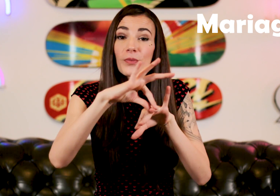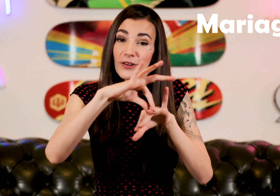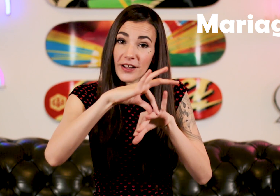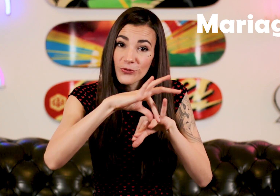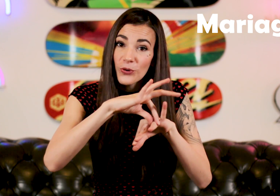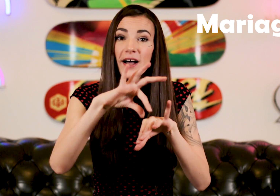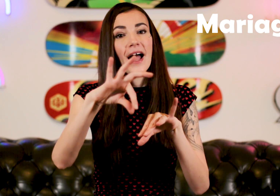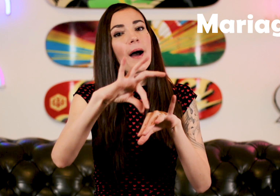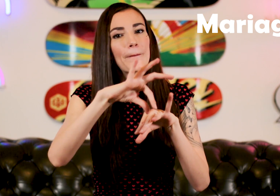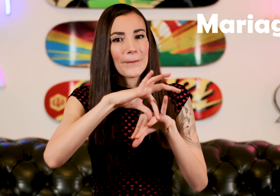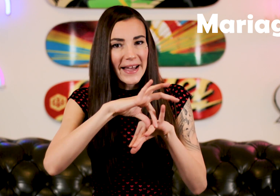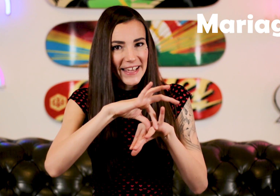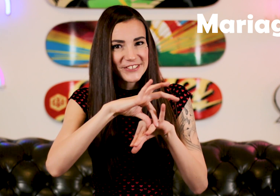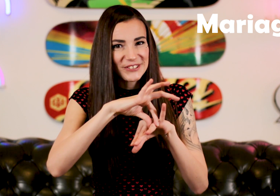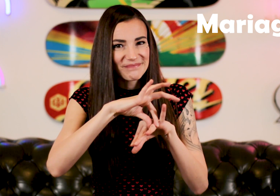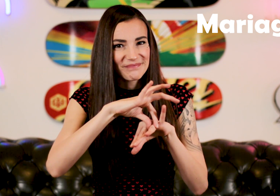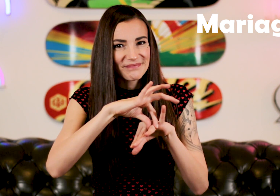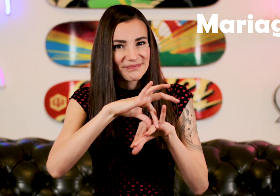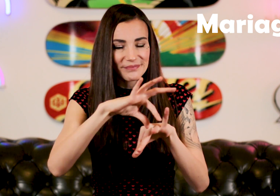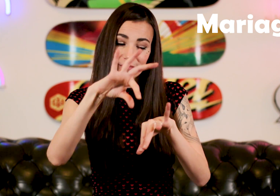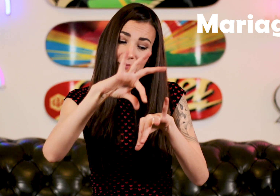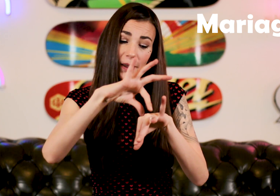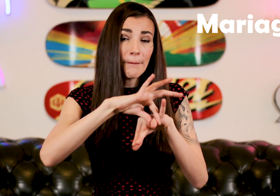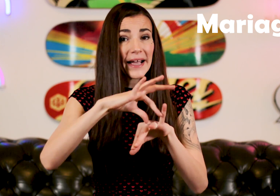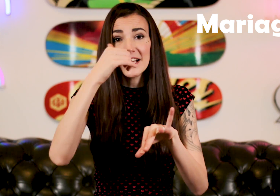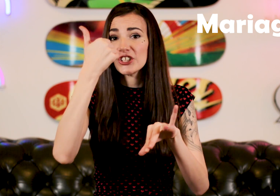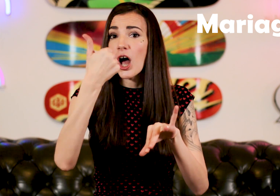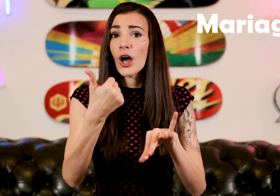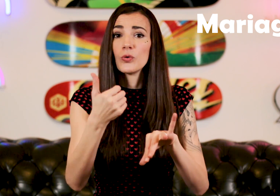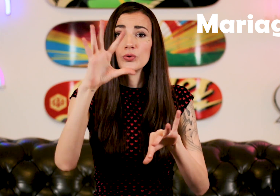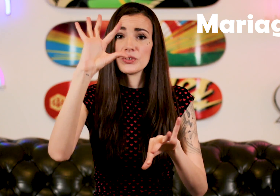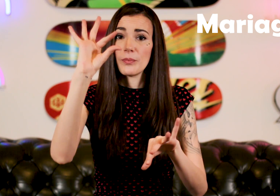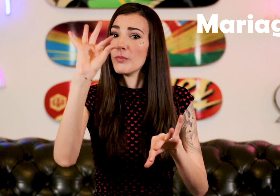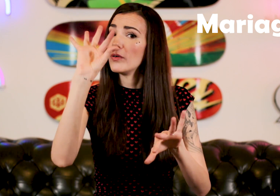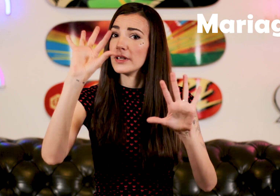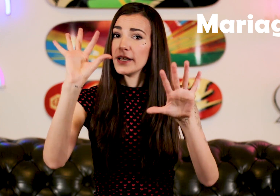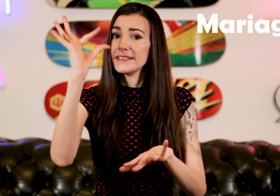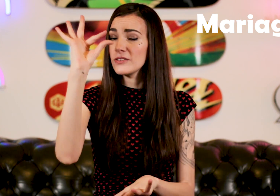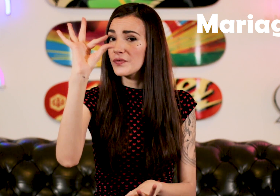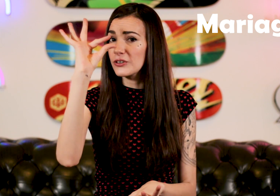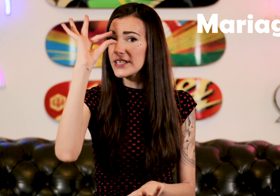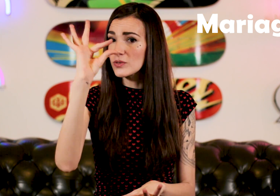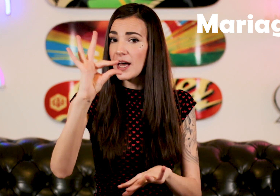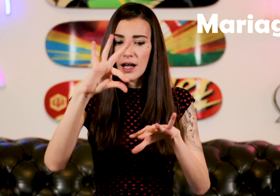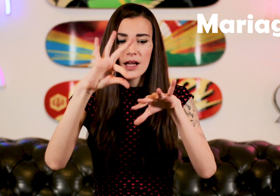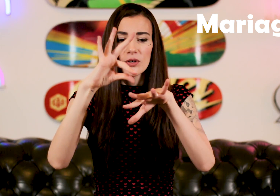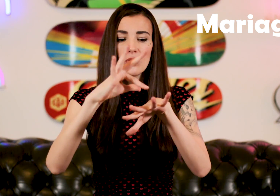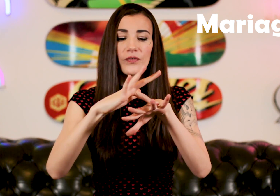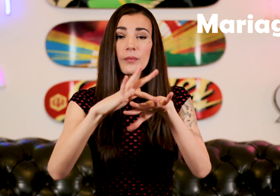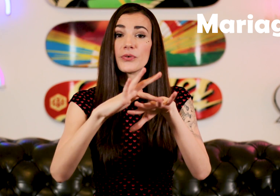met à son doigt, mariage, mariage, un coup tout simplement, cette configuration là que l'on vient